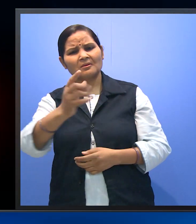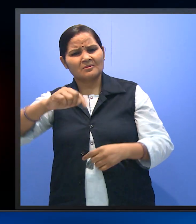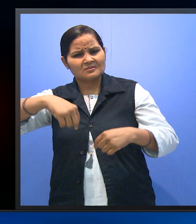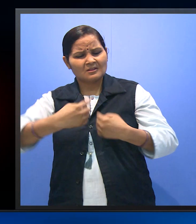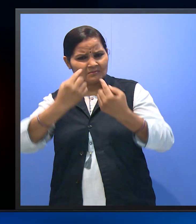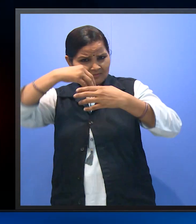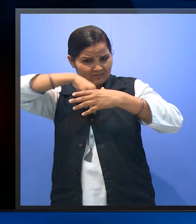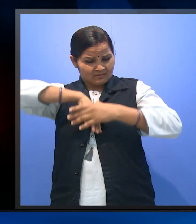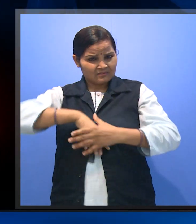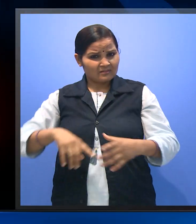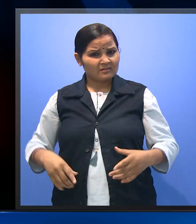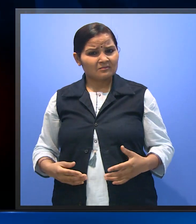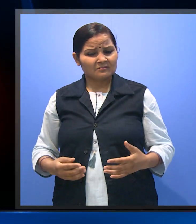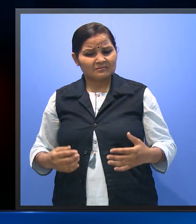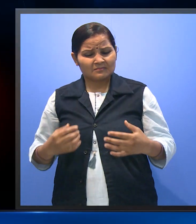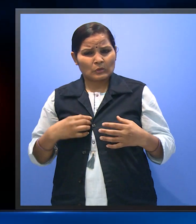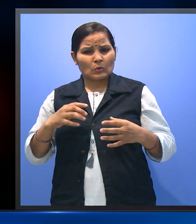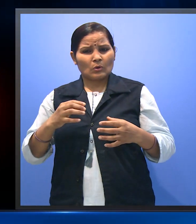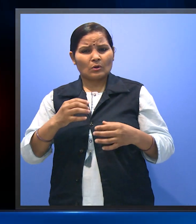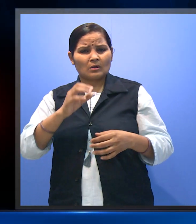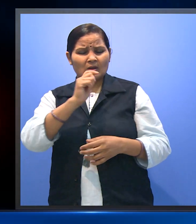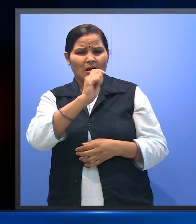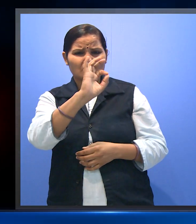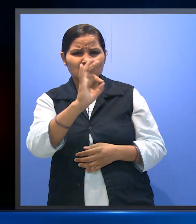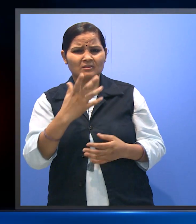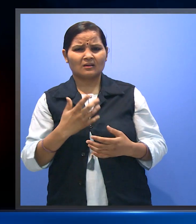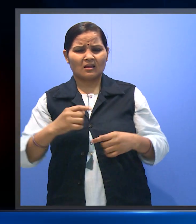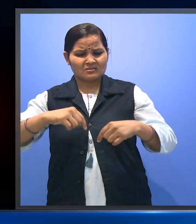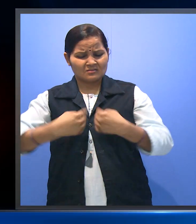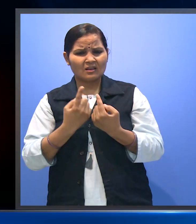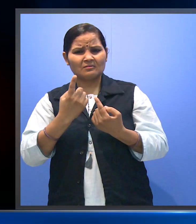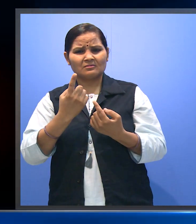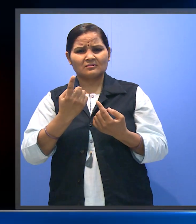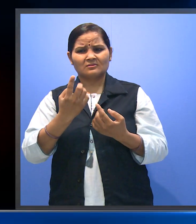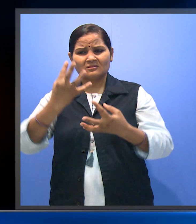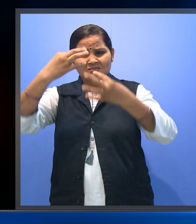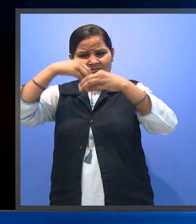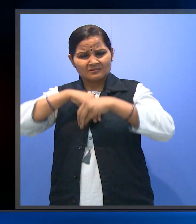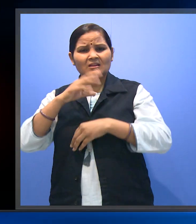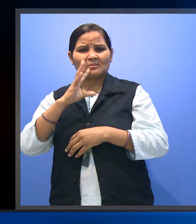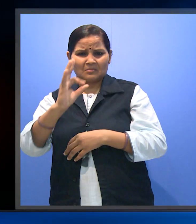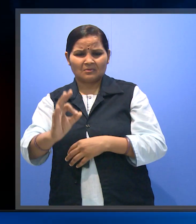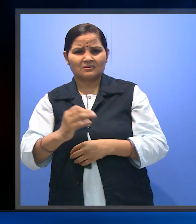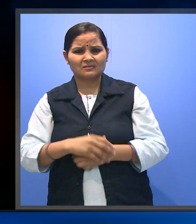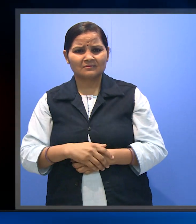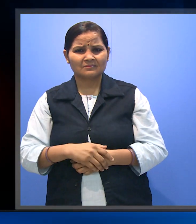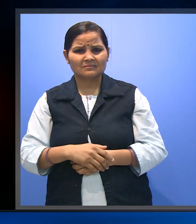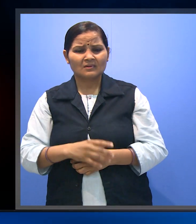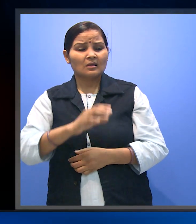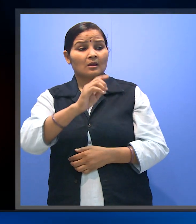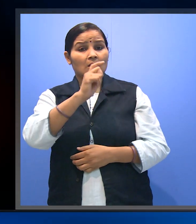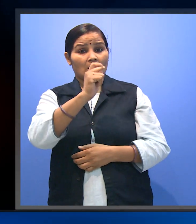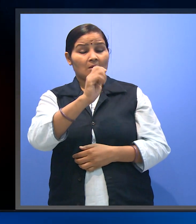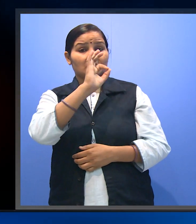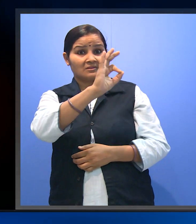के अंदर चरित्रों को, गुणों को अपनाना बहुत जरूरी है। अच्छे से अच्छा